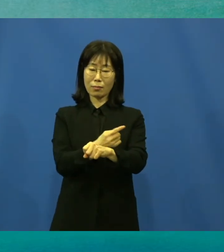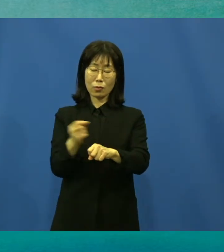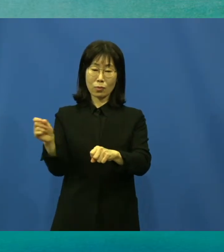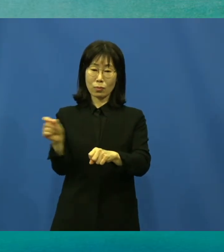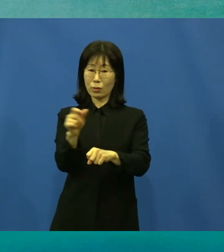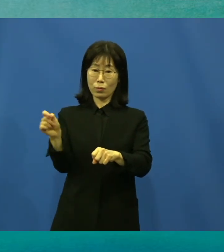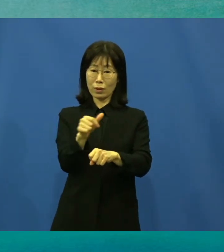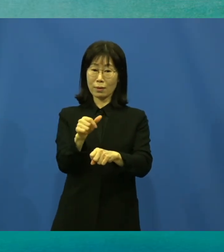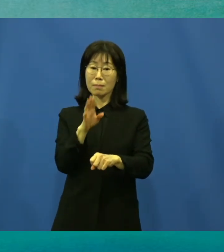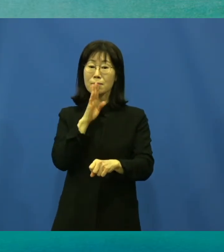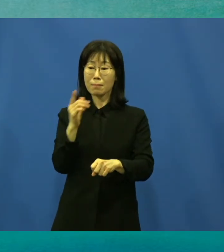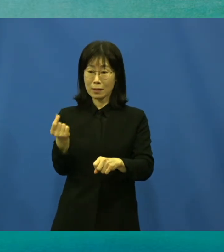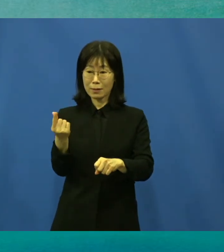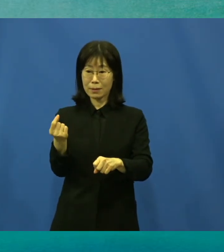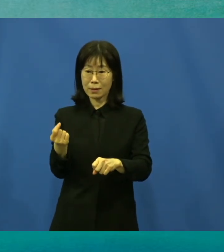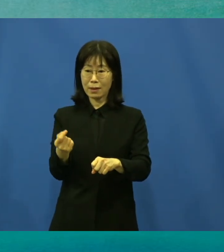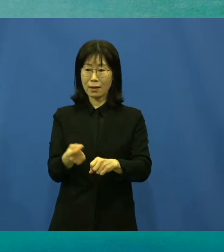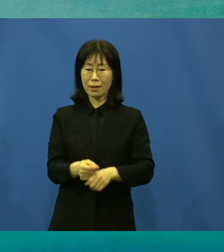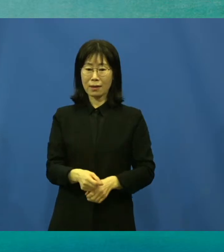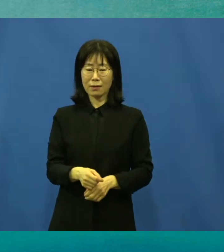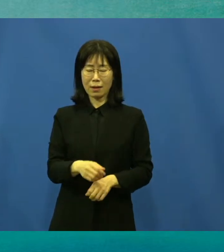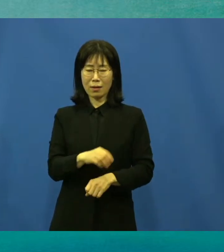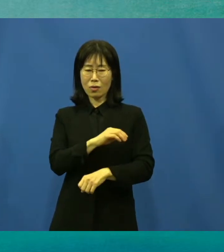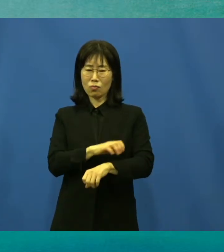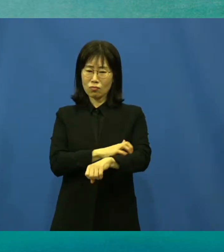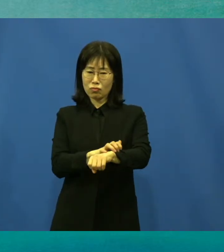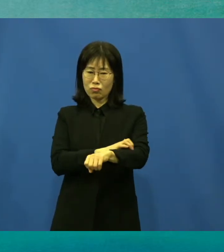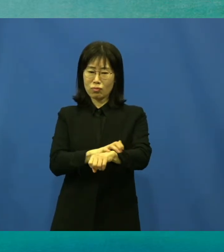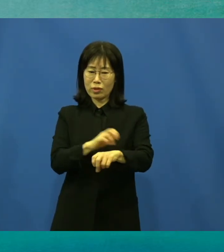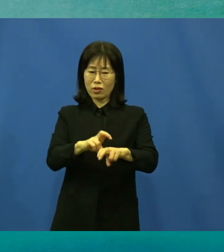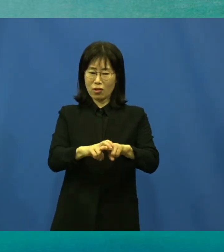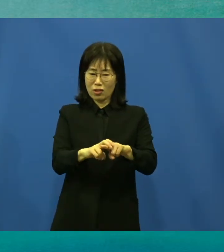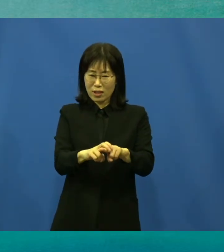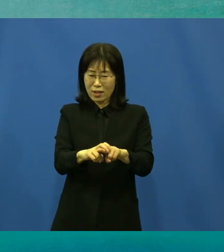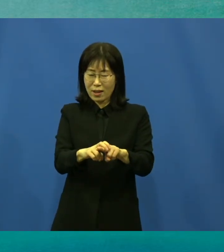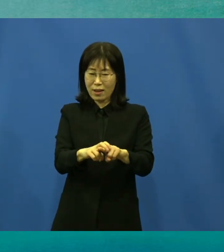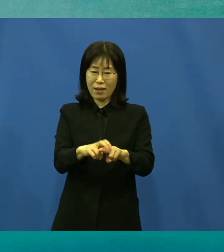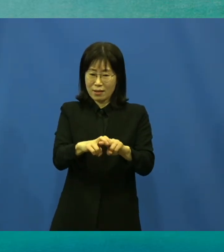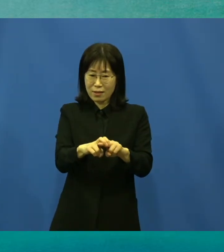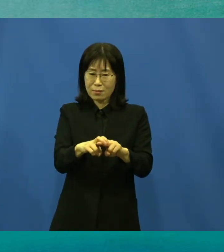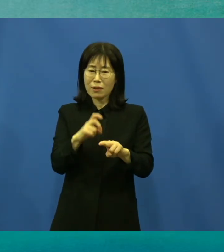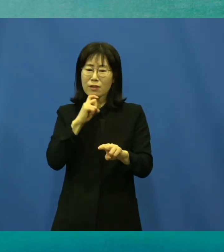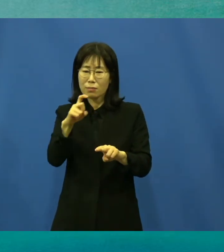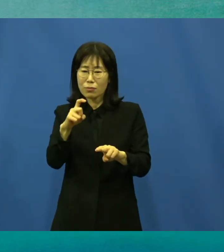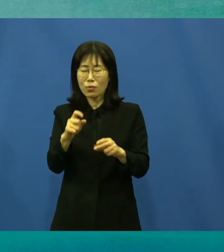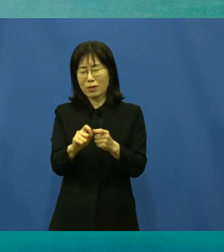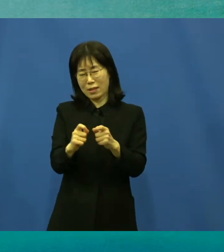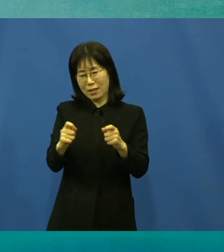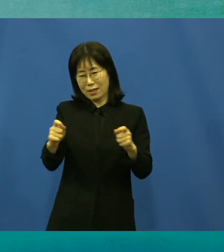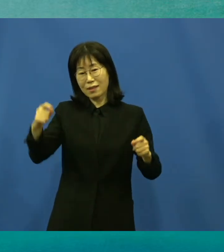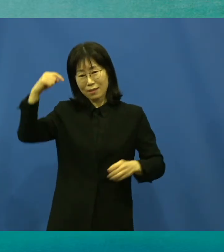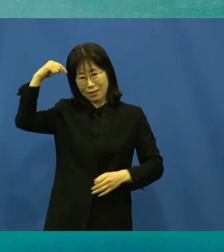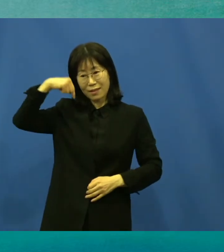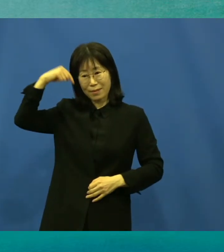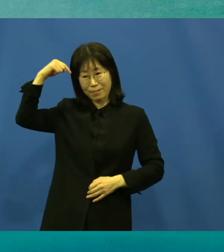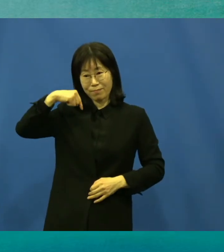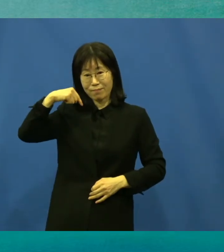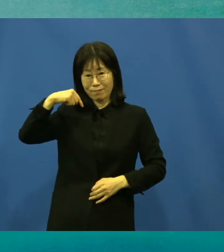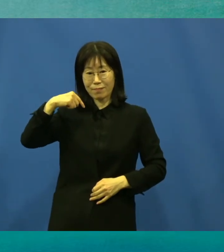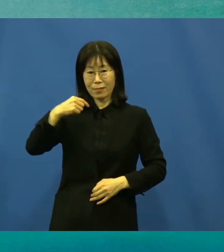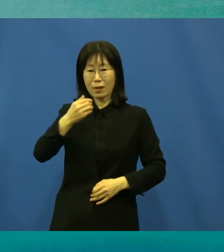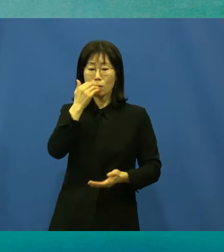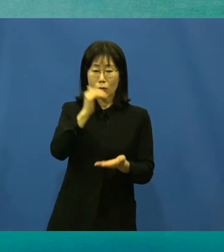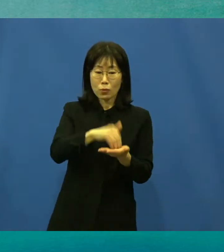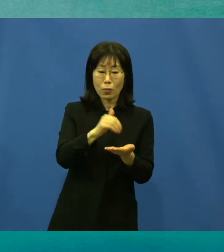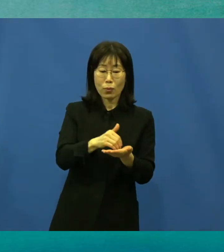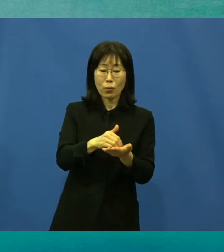앉아 있으면 10분도 좀 힘들죠? 근데 울퉁불퉁한 돌멩이 위에 앉아 있다고 생각해 보세요. 1분도